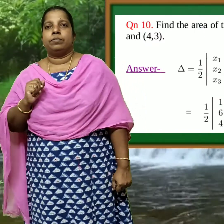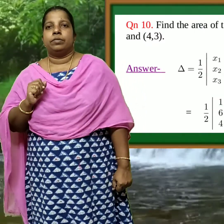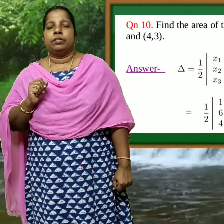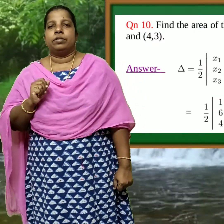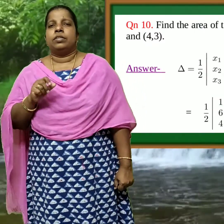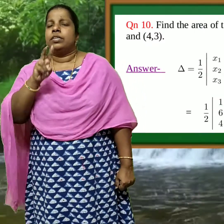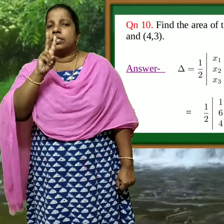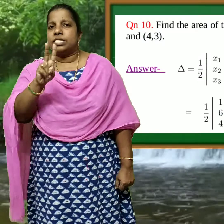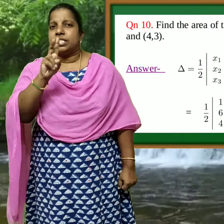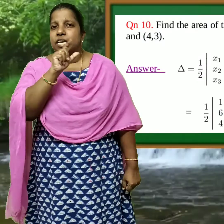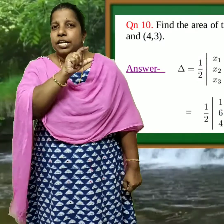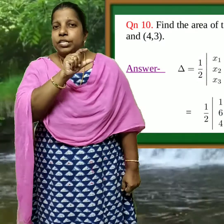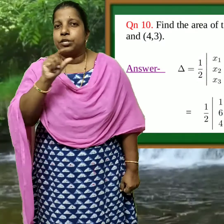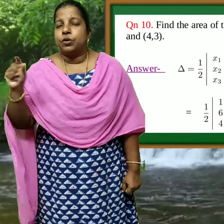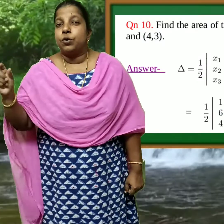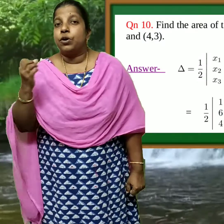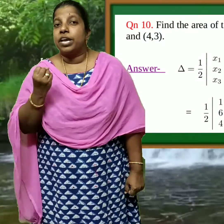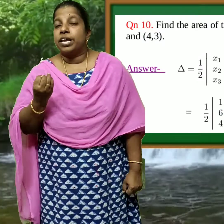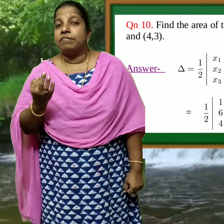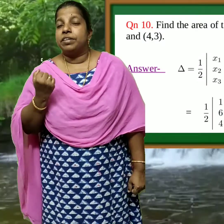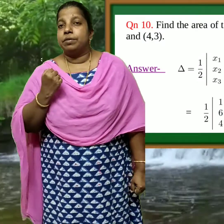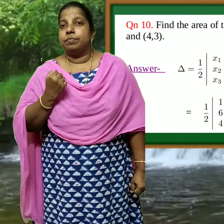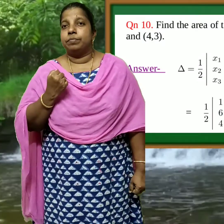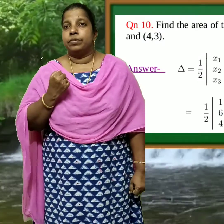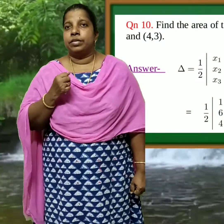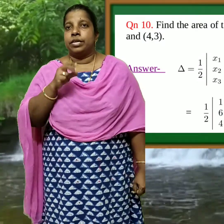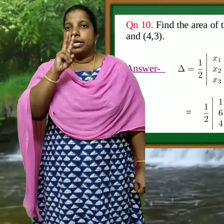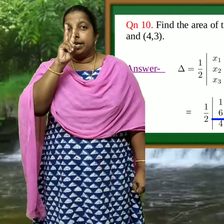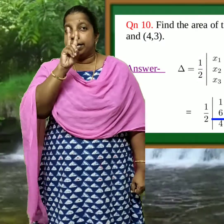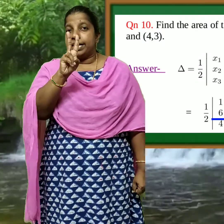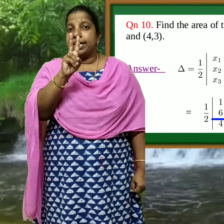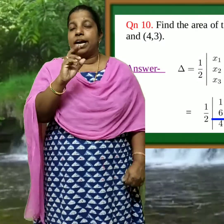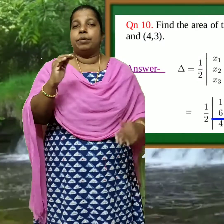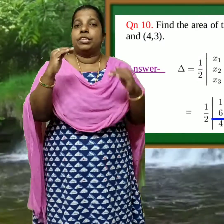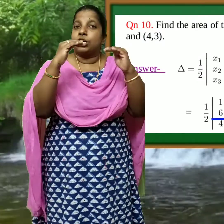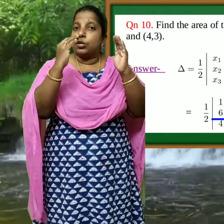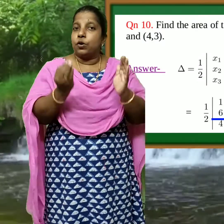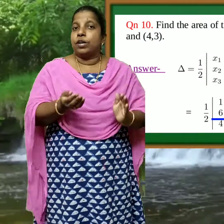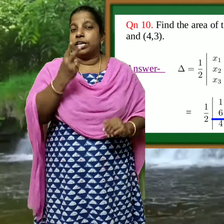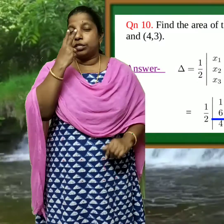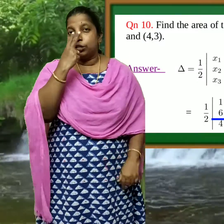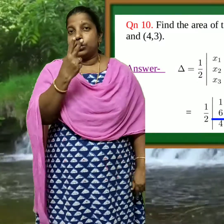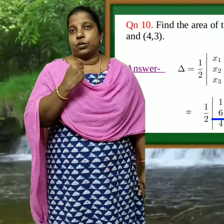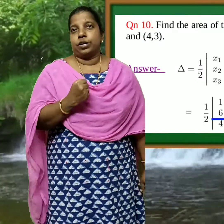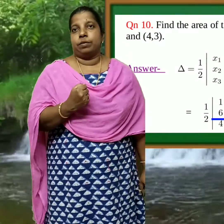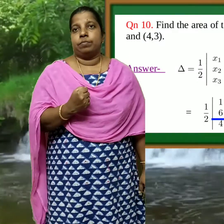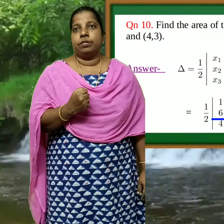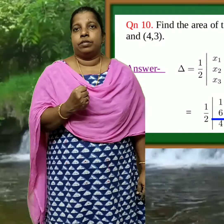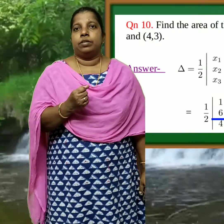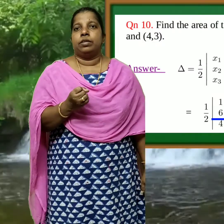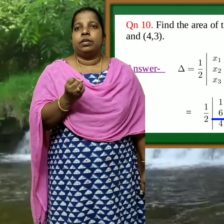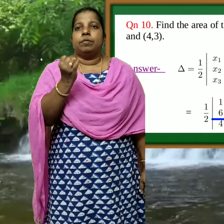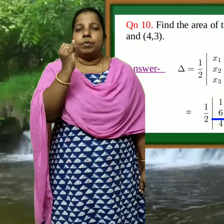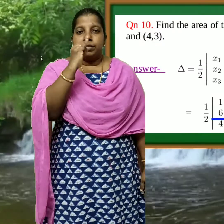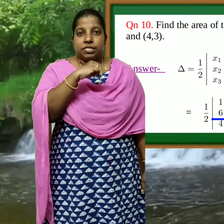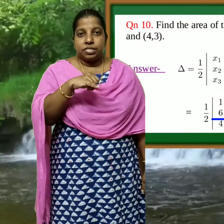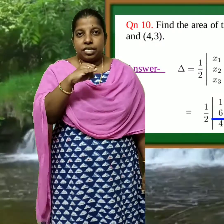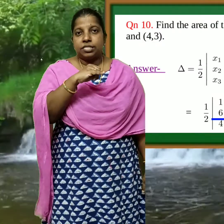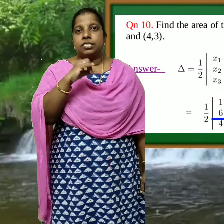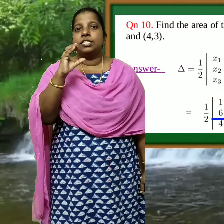1. അടുത്ത് സെക്കൻഡ് റോ എങ്ങനെ വരും? രണ്ടാമത്തെ കോർഡിനേറ്റ് നോക്കണം.